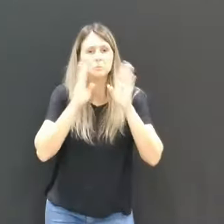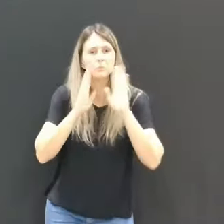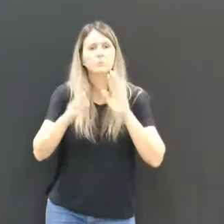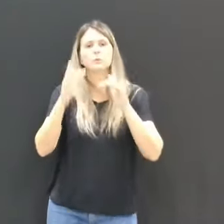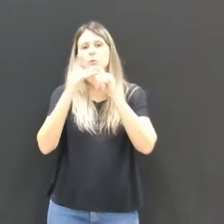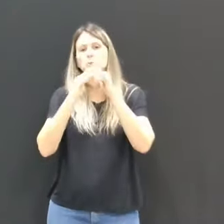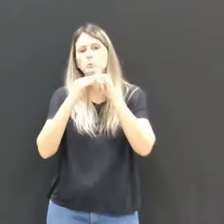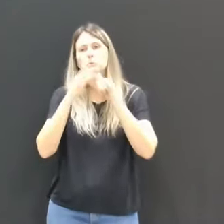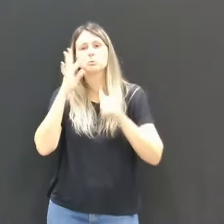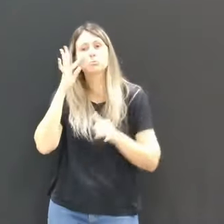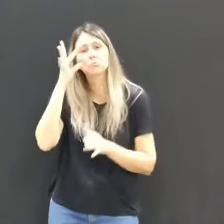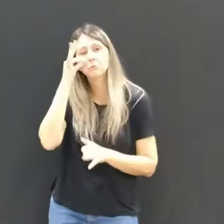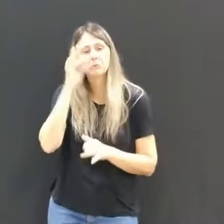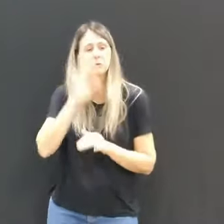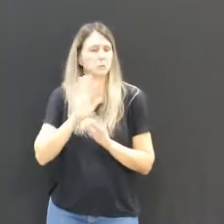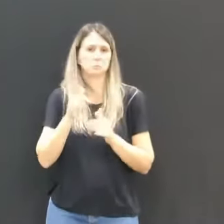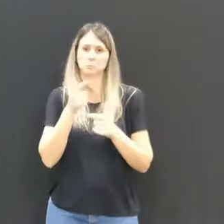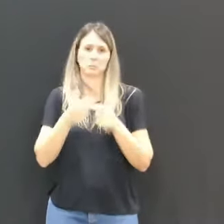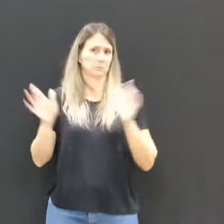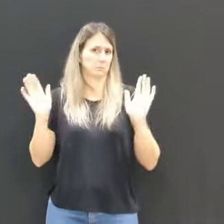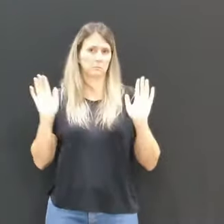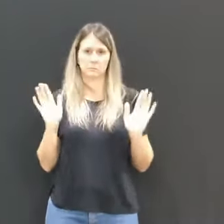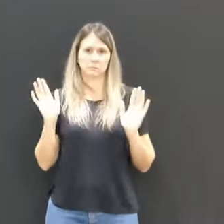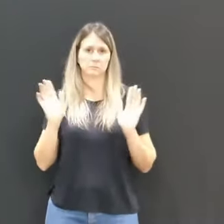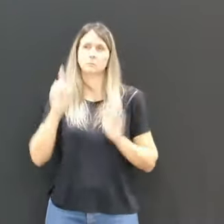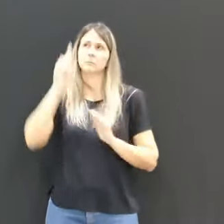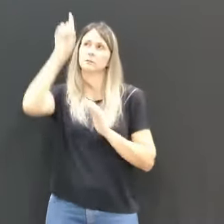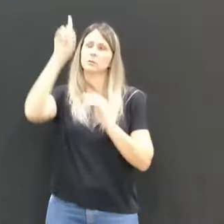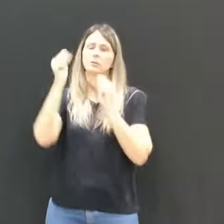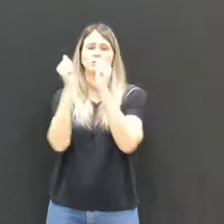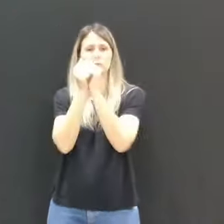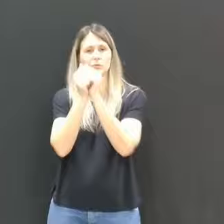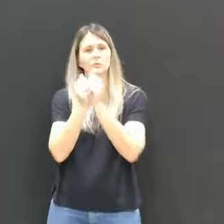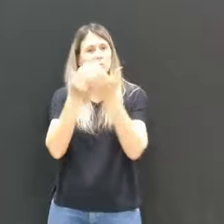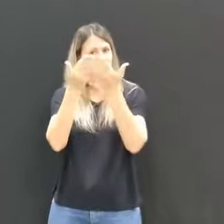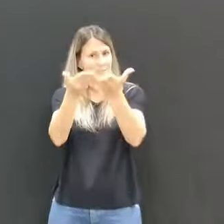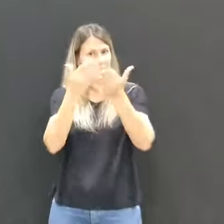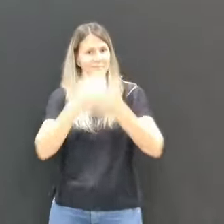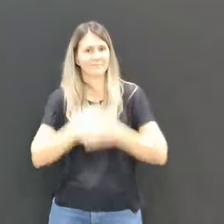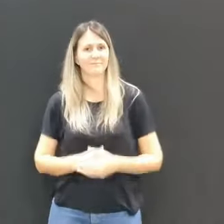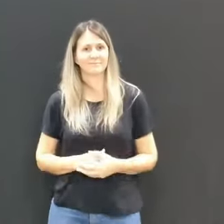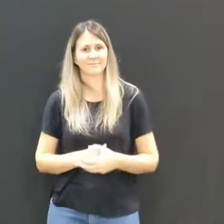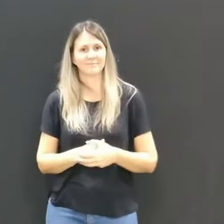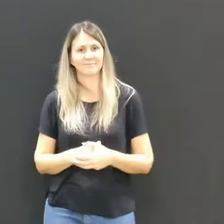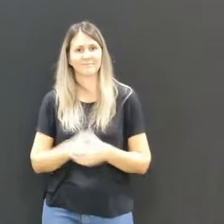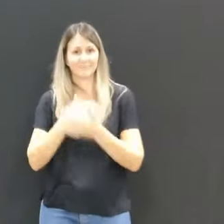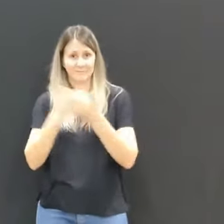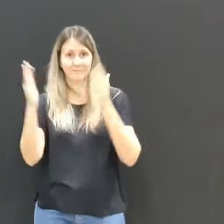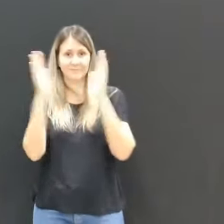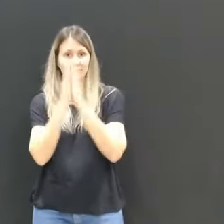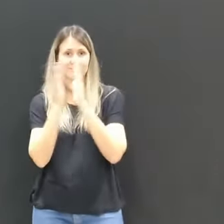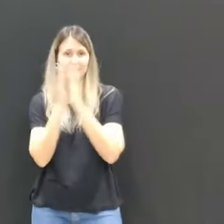Aí também pode ver pelo Facebook, também pelo YouTube, você decide. Que Deus abençoe você, que Deus esteja com você. Agora vamos